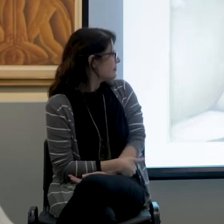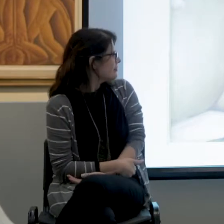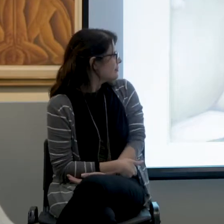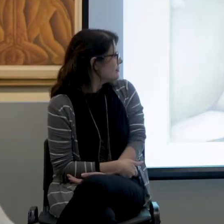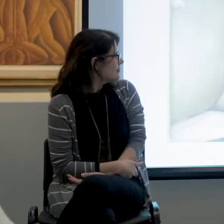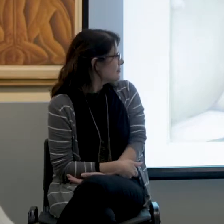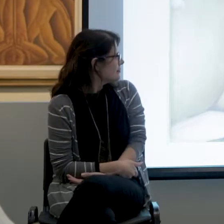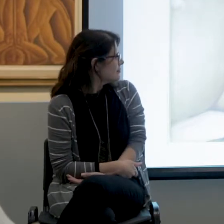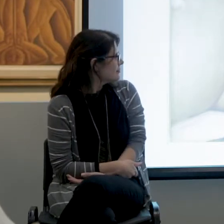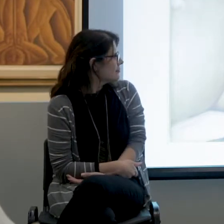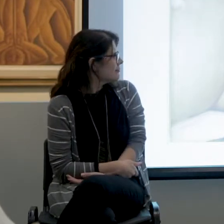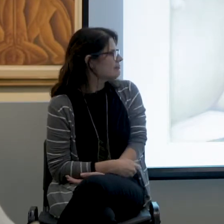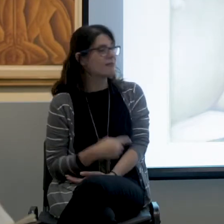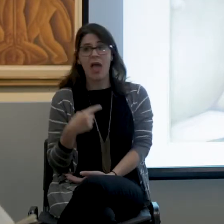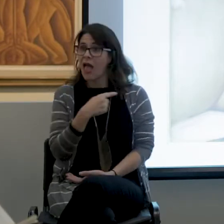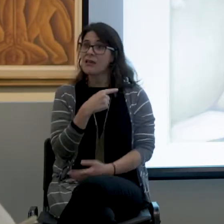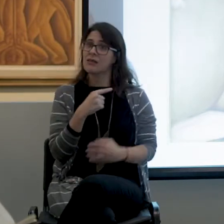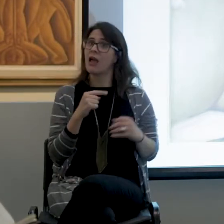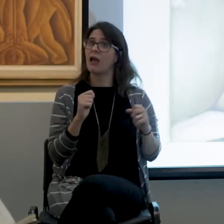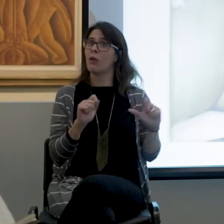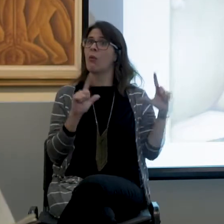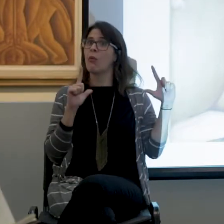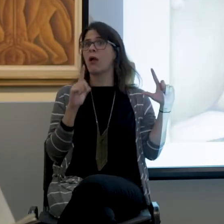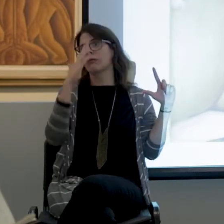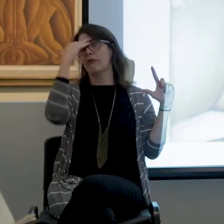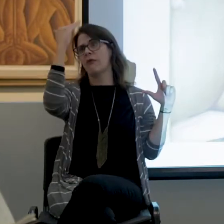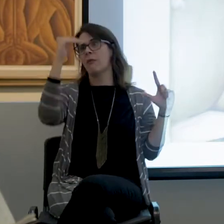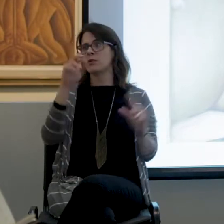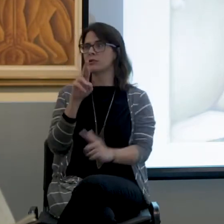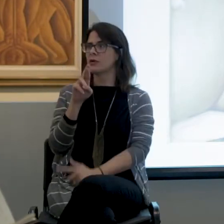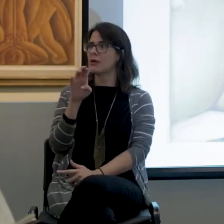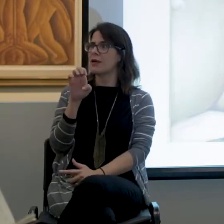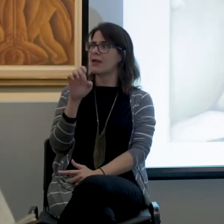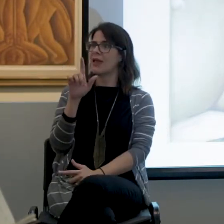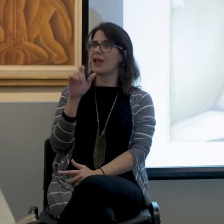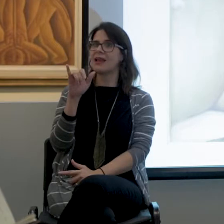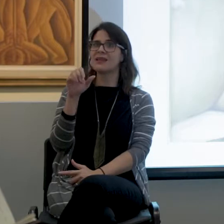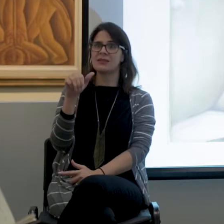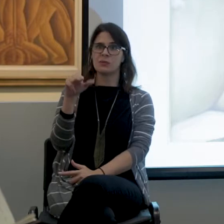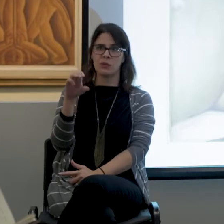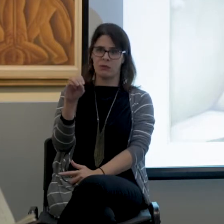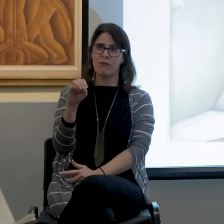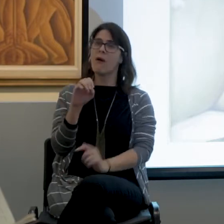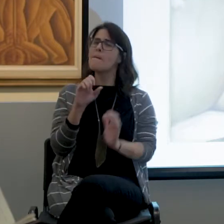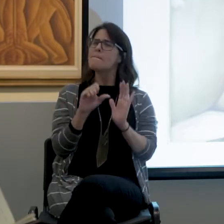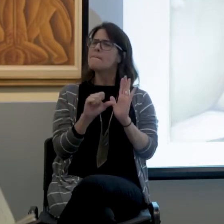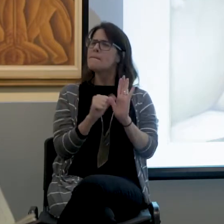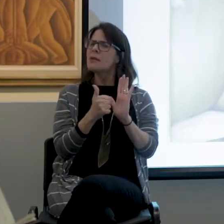É a grande obra do realismo. E, num certo sentido, a primeira obra modernista, para mim.